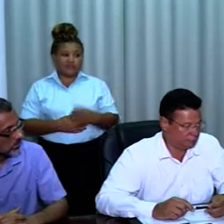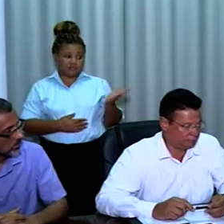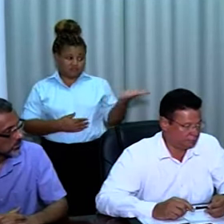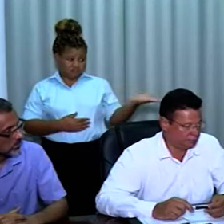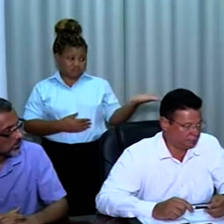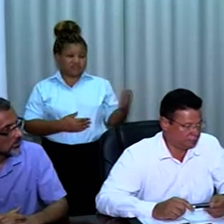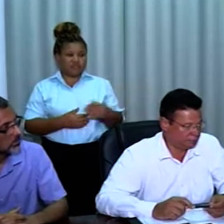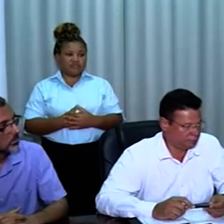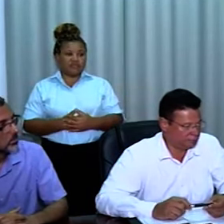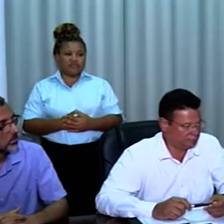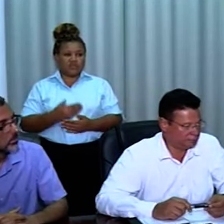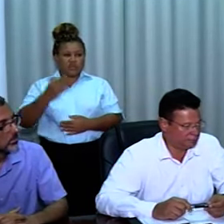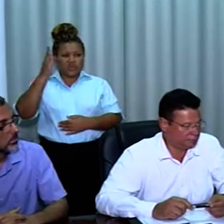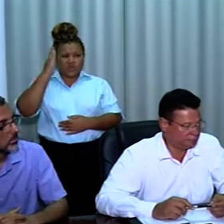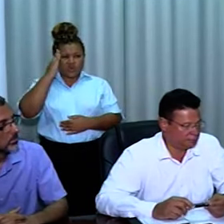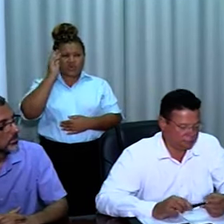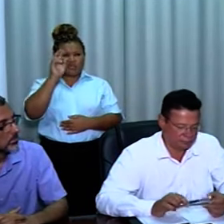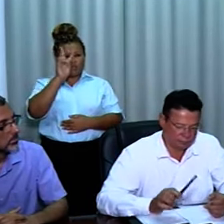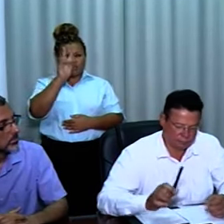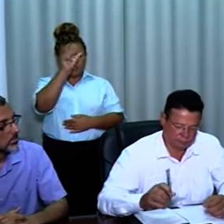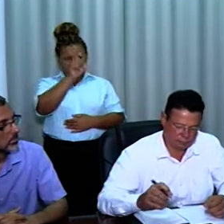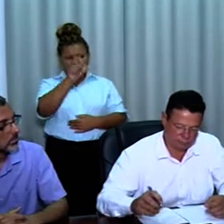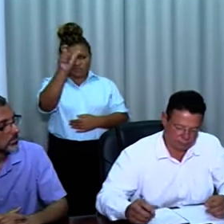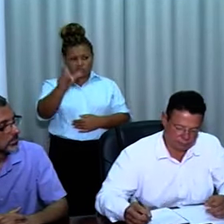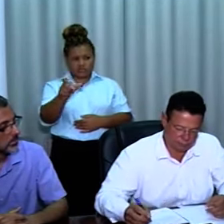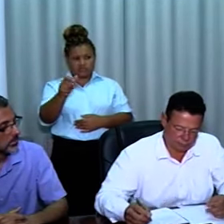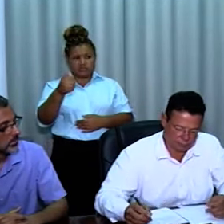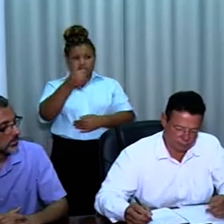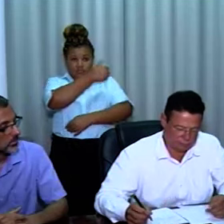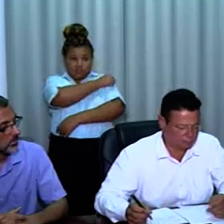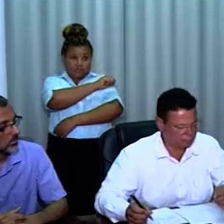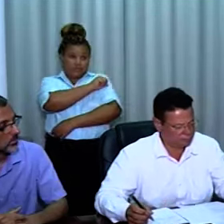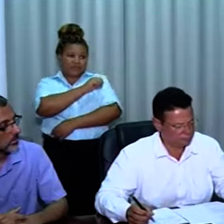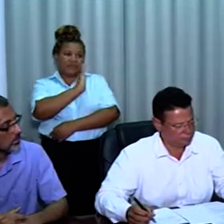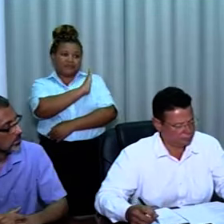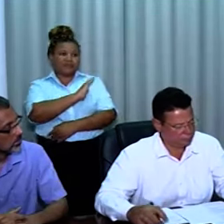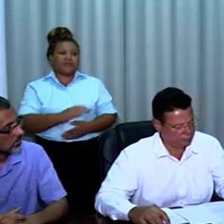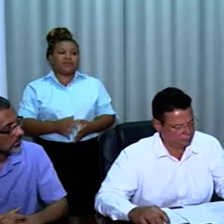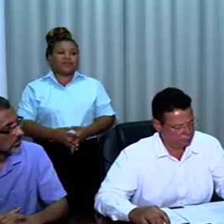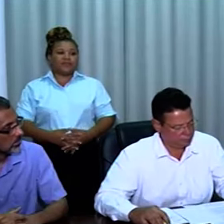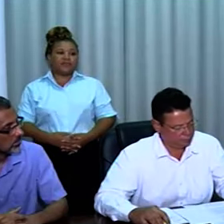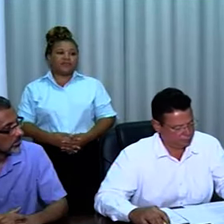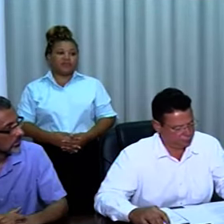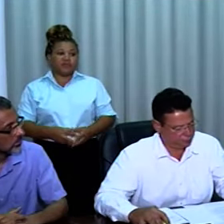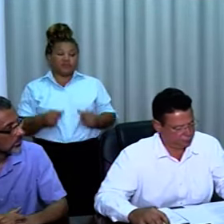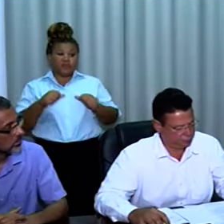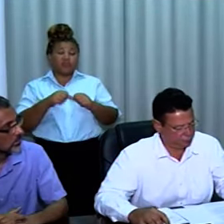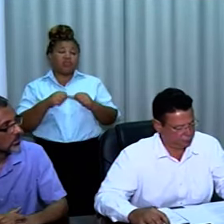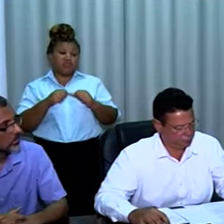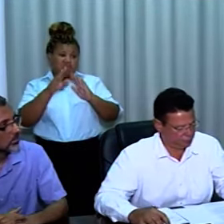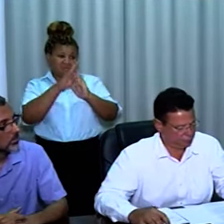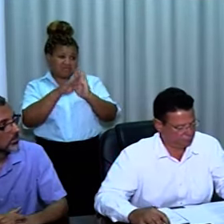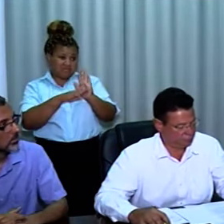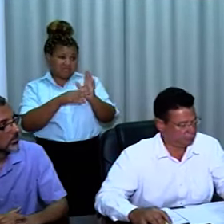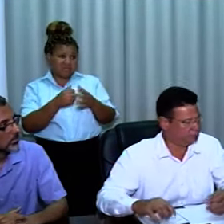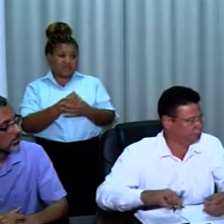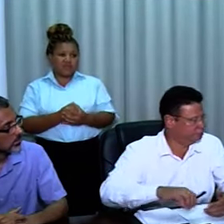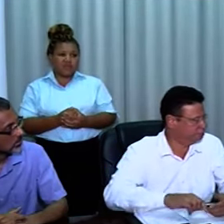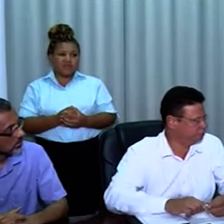patients, des gens qui l'admettent, en effet. Pourtant, nous, quand même ça, la vie continue. Mais à